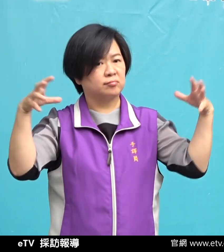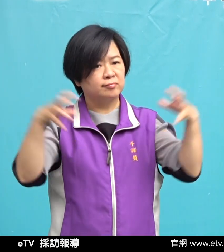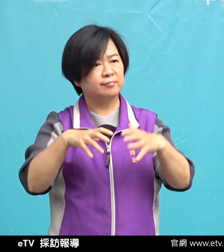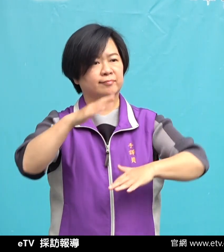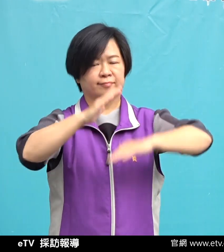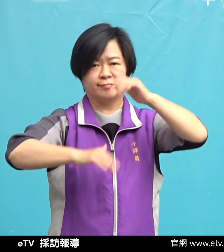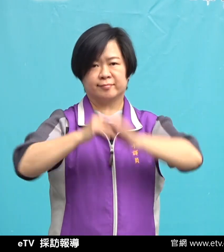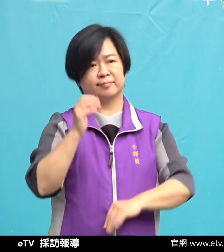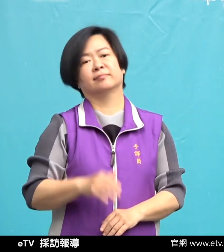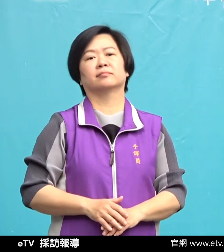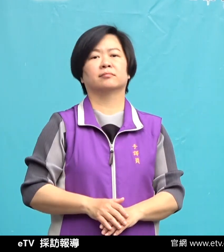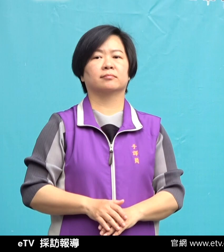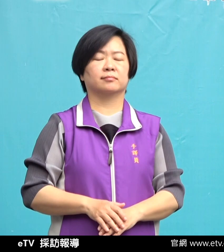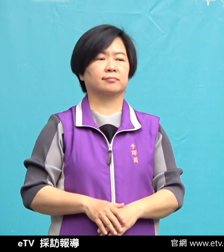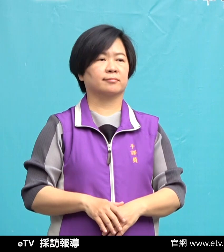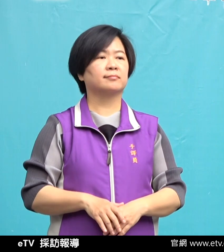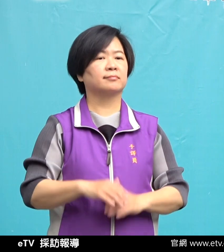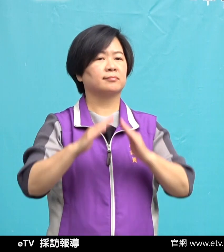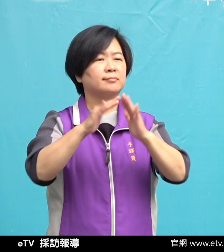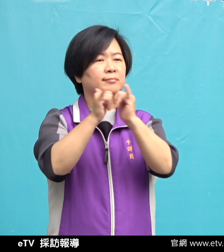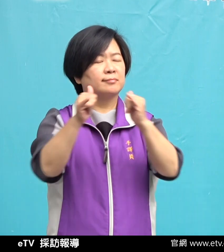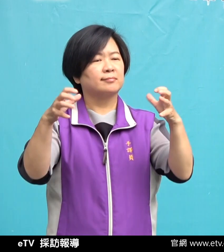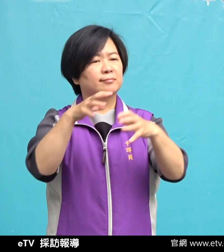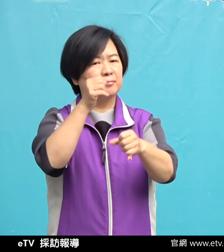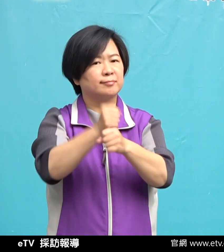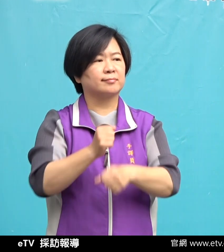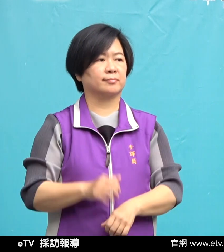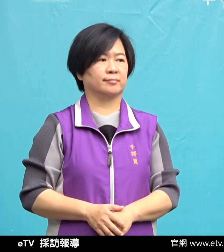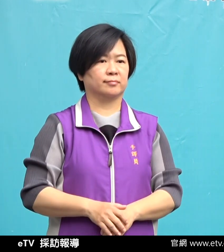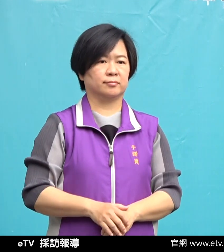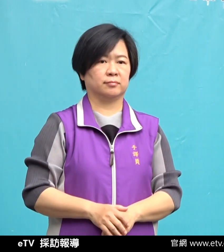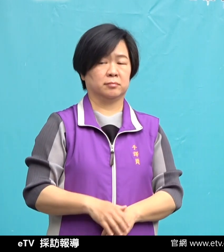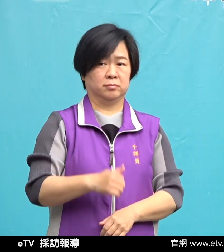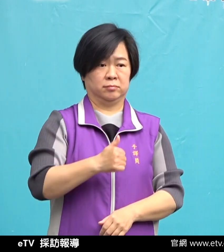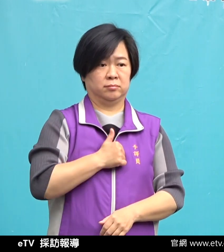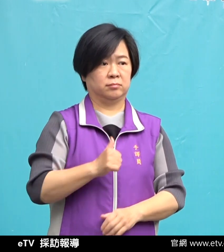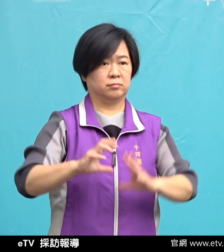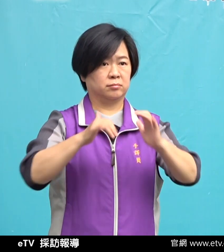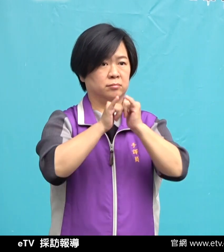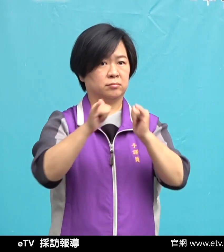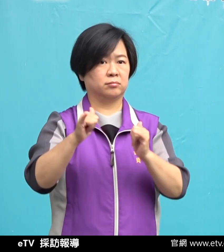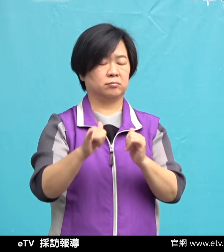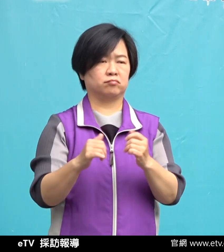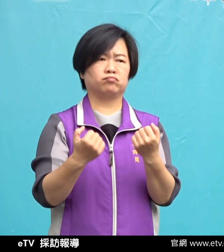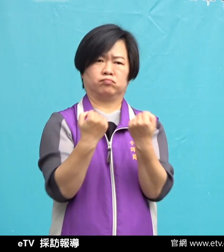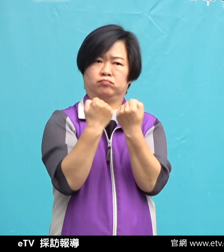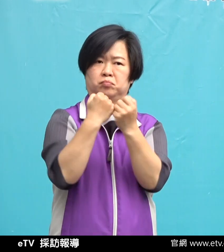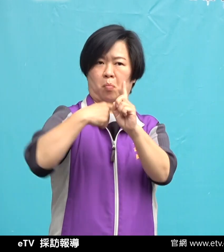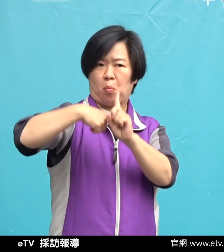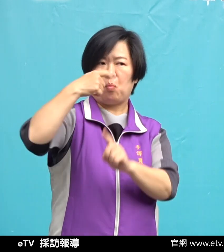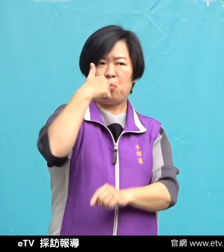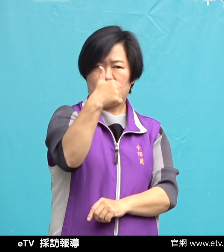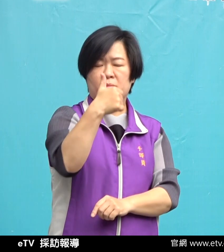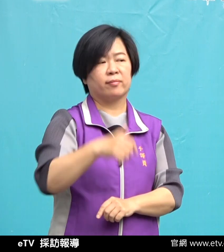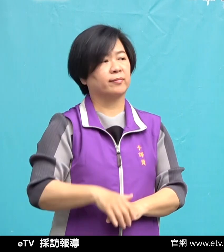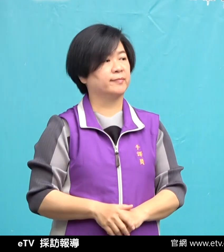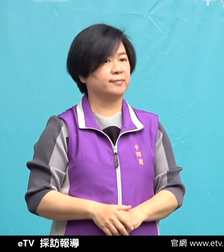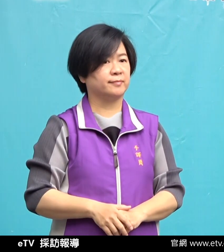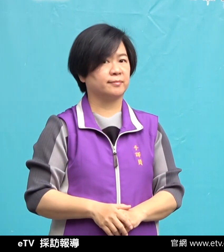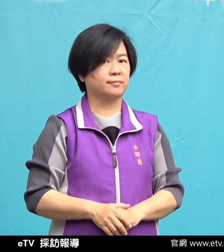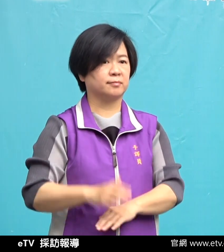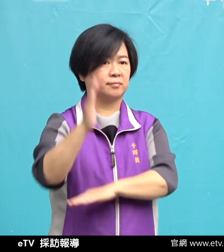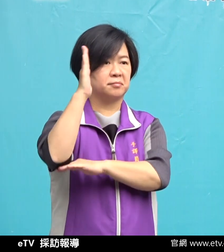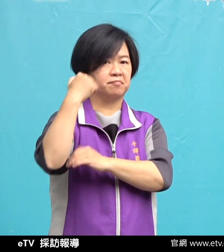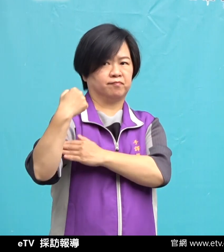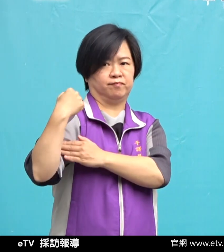来跟市民一起合作，直击在我们国民的一个高的数值，那运用我们政府的